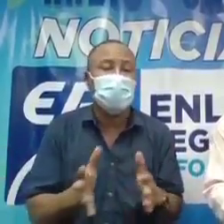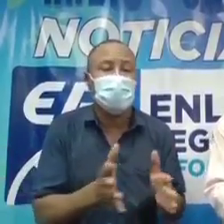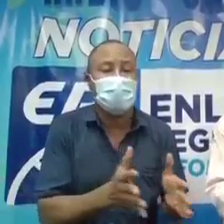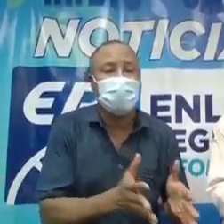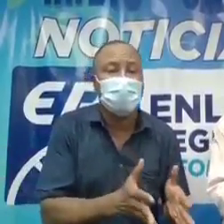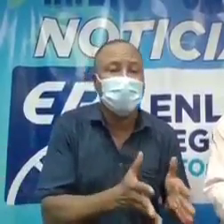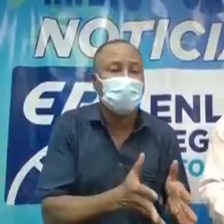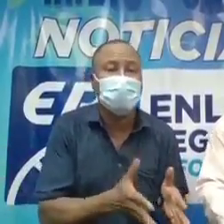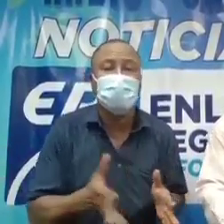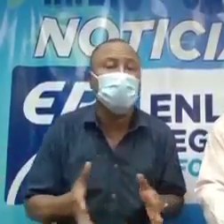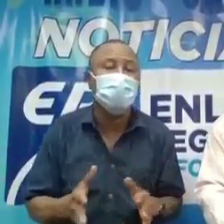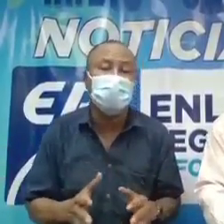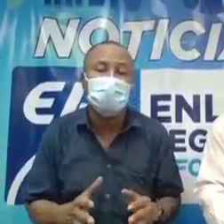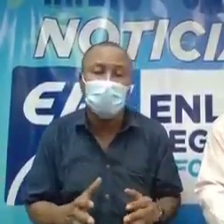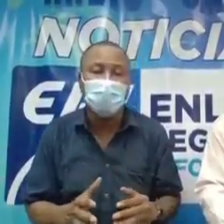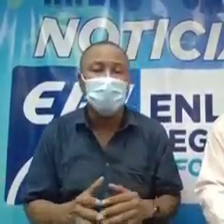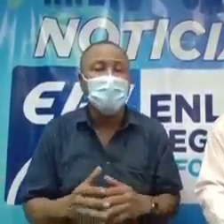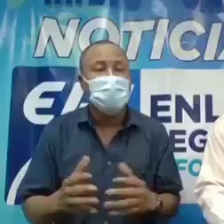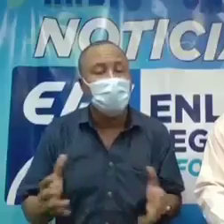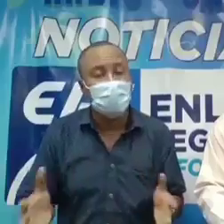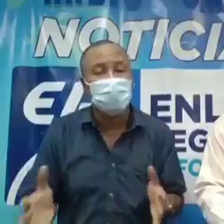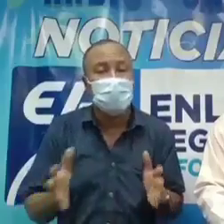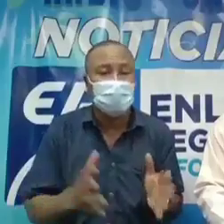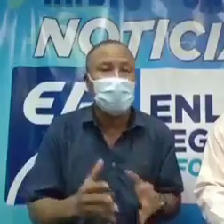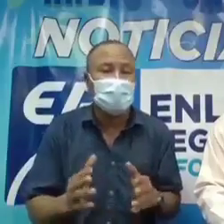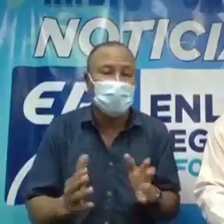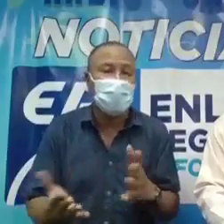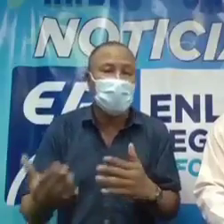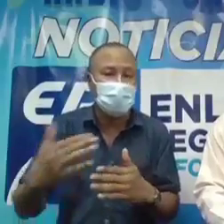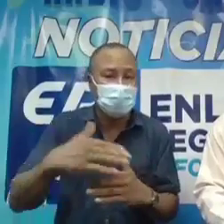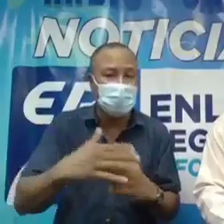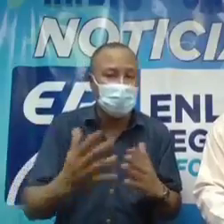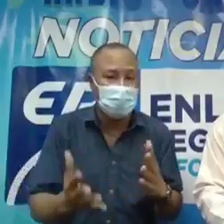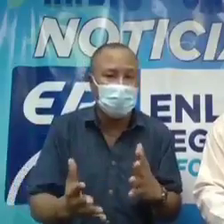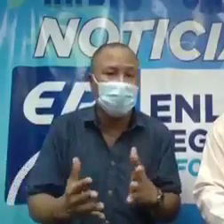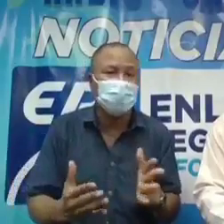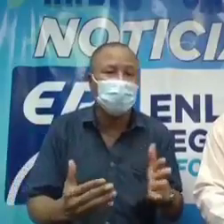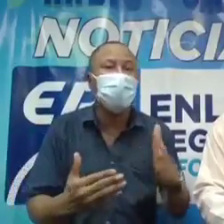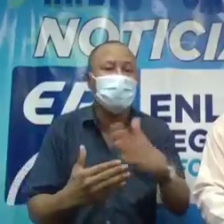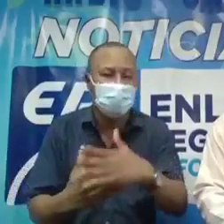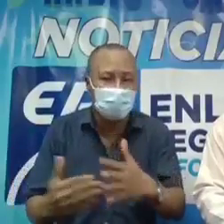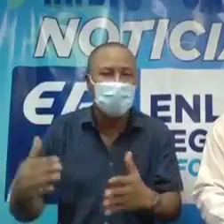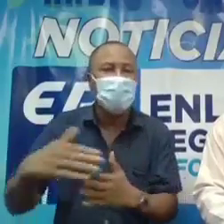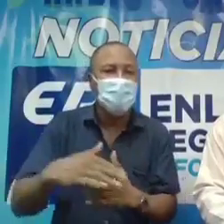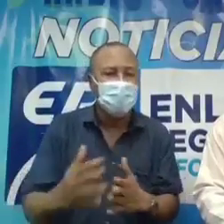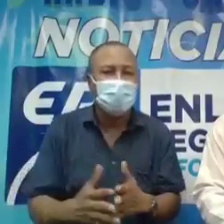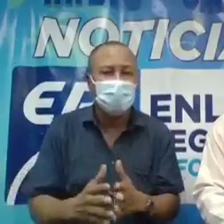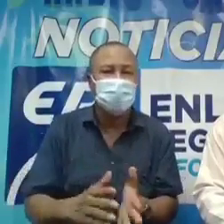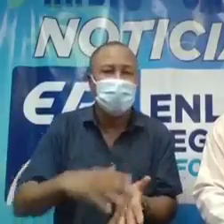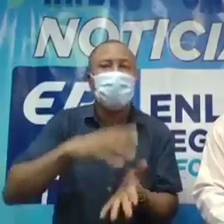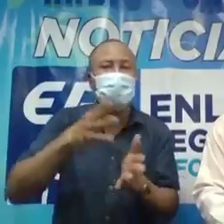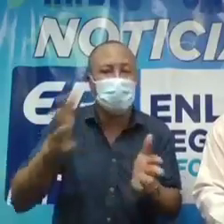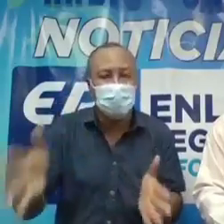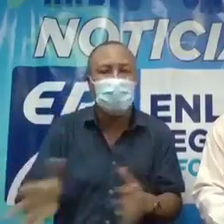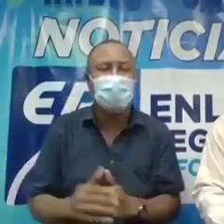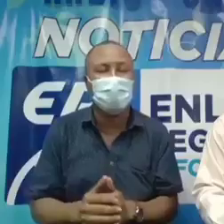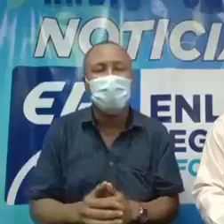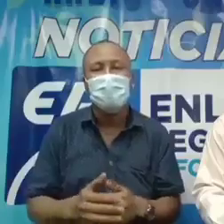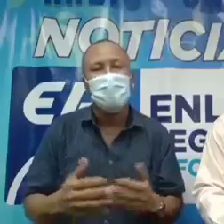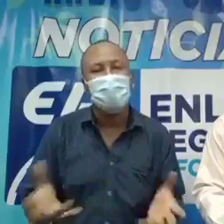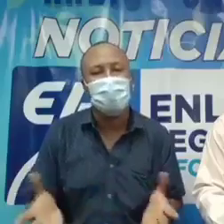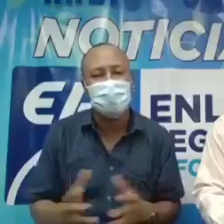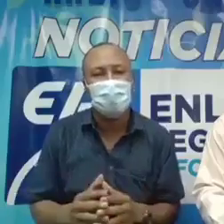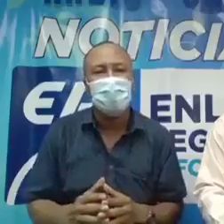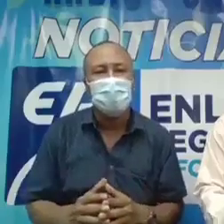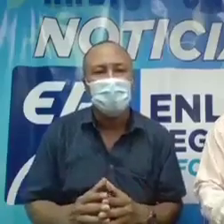Pensaron que estaban con la ley de régimen municipal. Por eso ahí es que había las elecciones intermedias de concejales y se volvía a